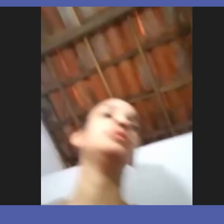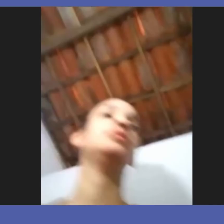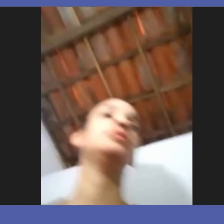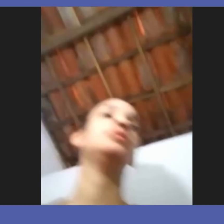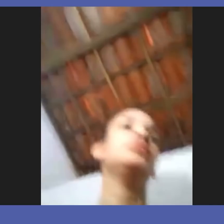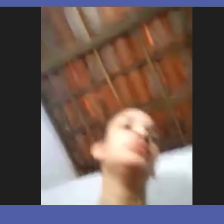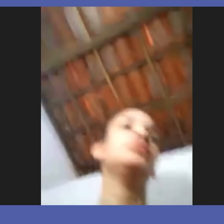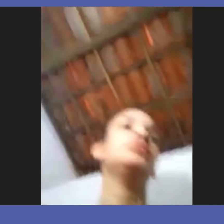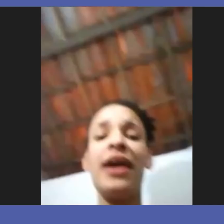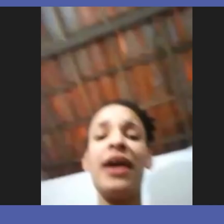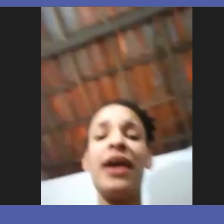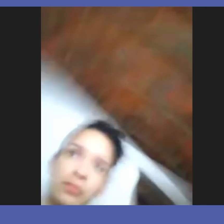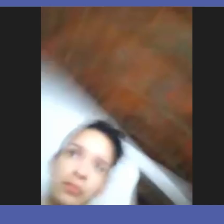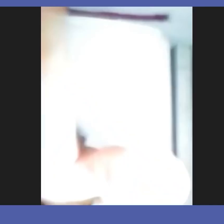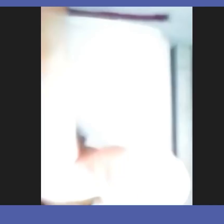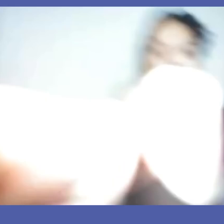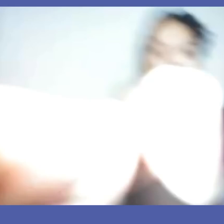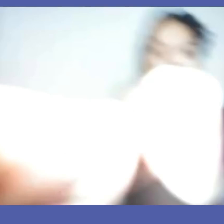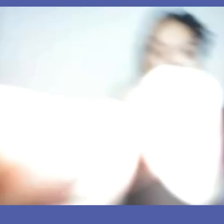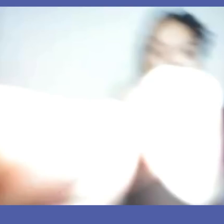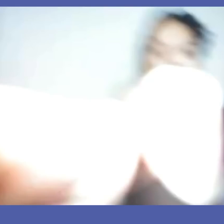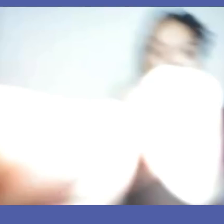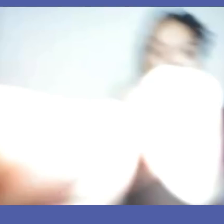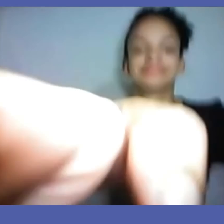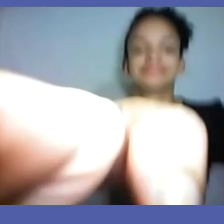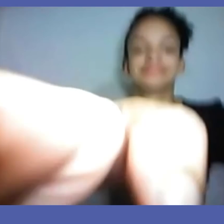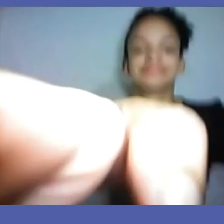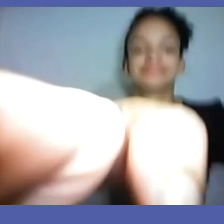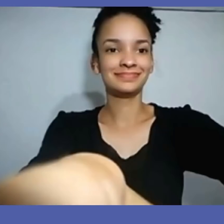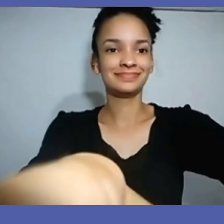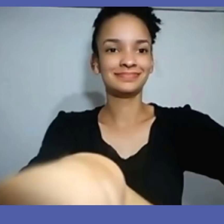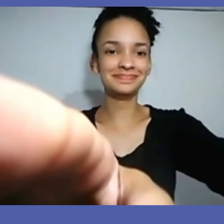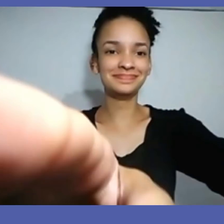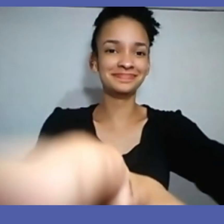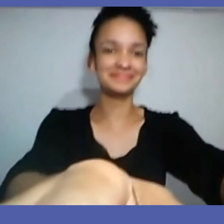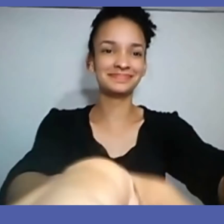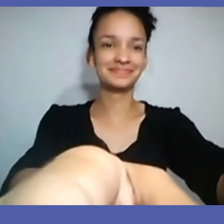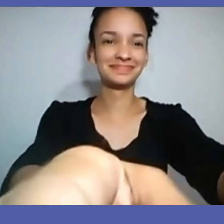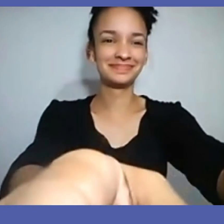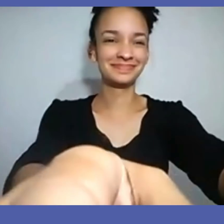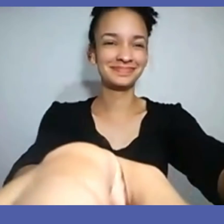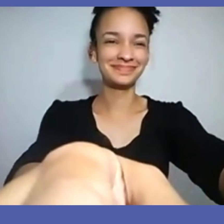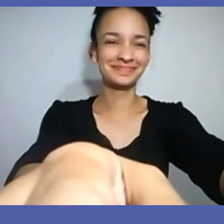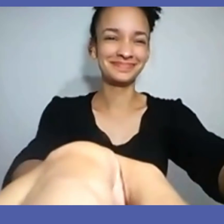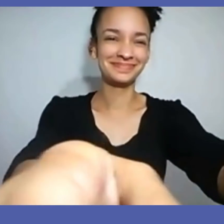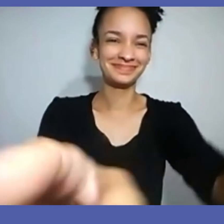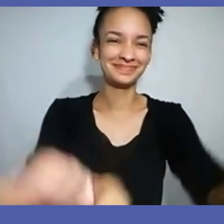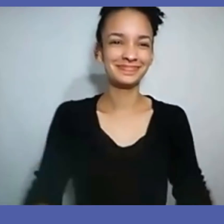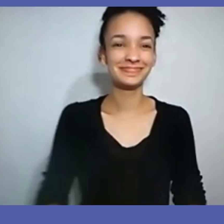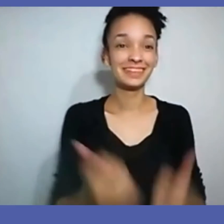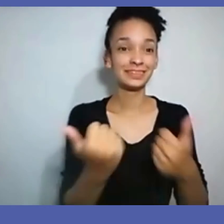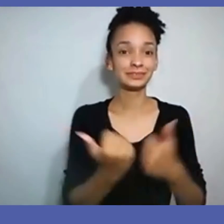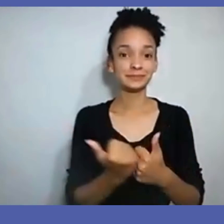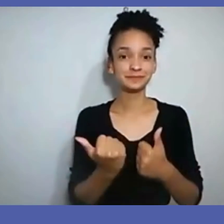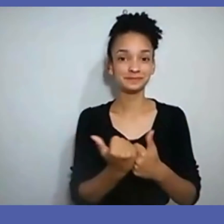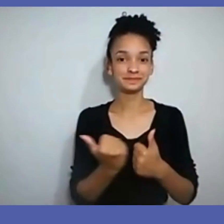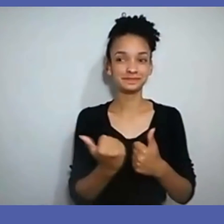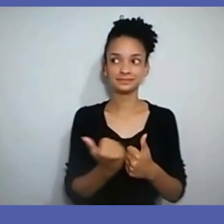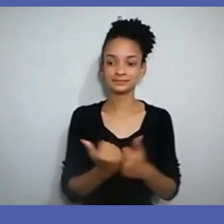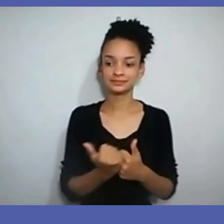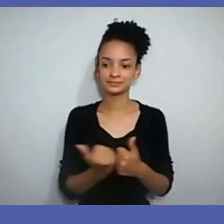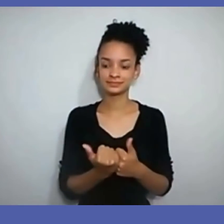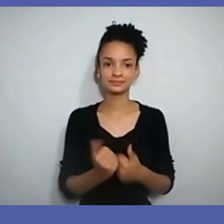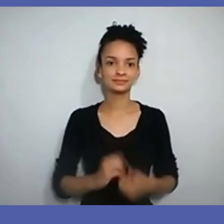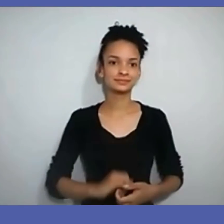24, 32 e vai até Mateus 25, de 1 até 30. Toda